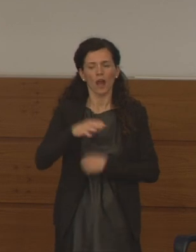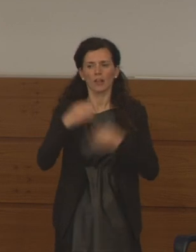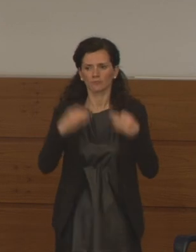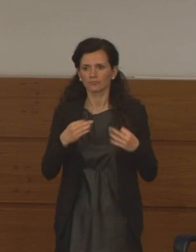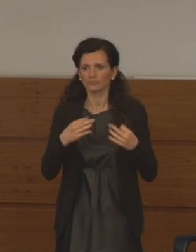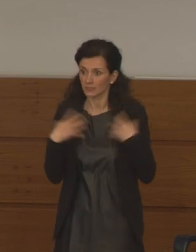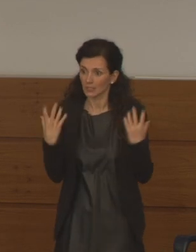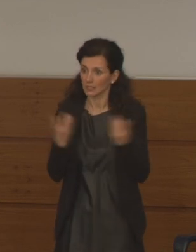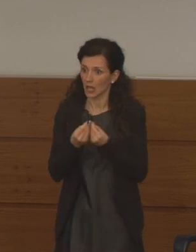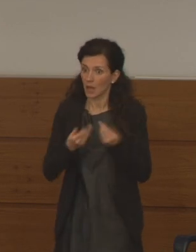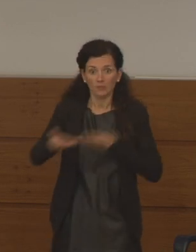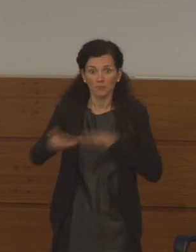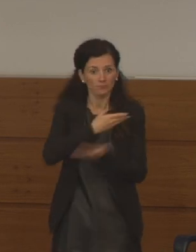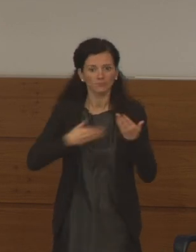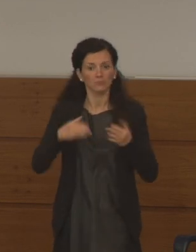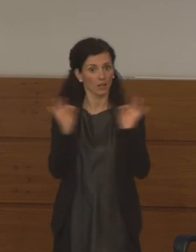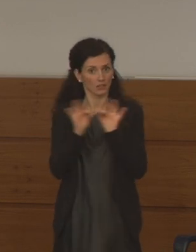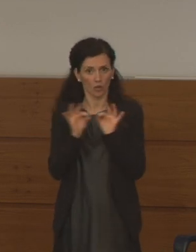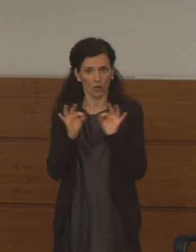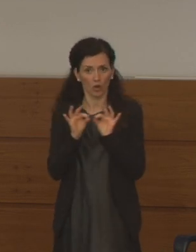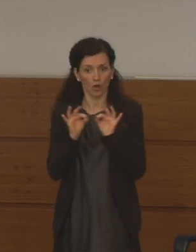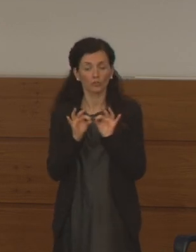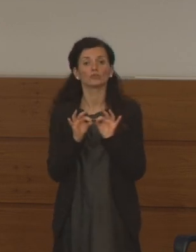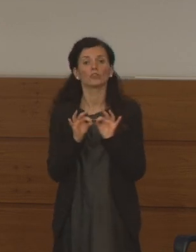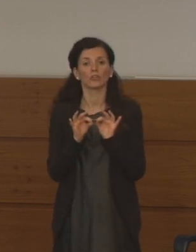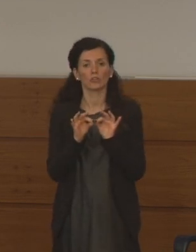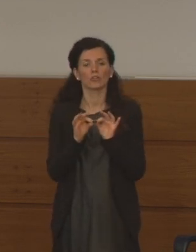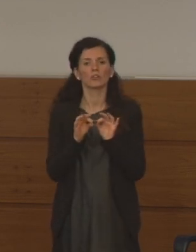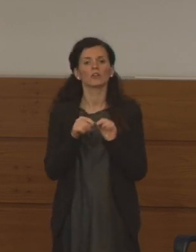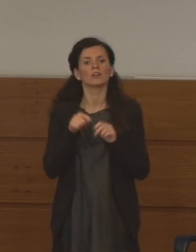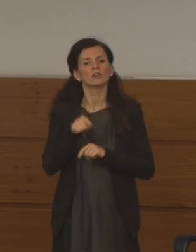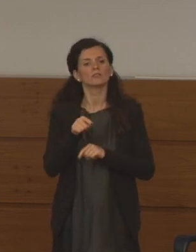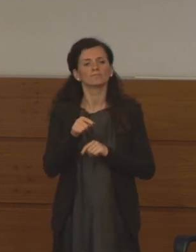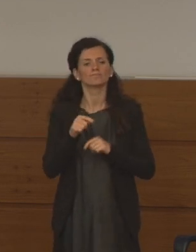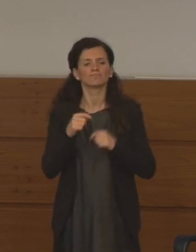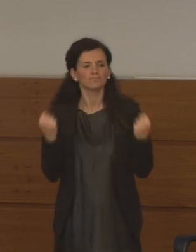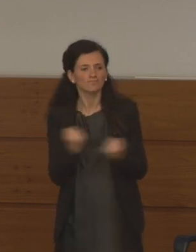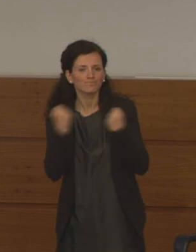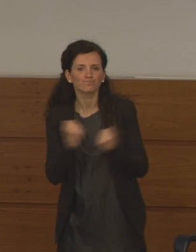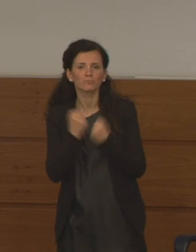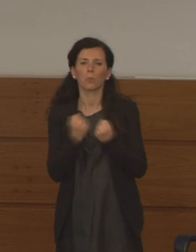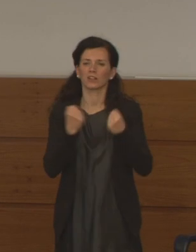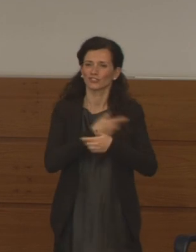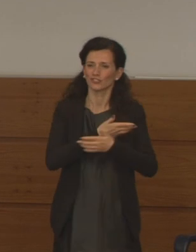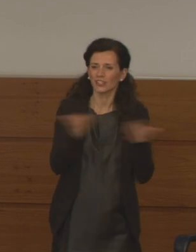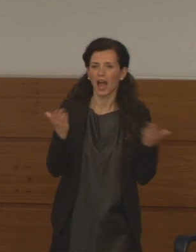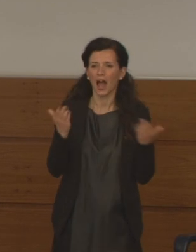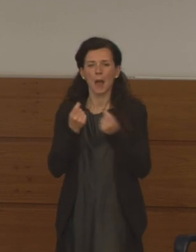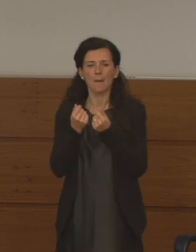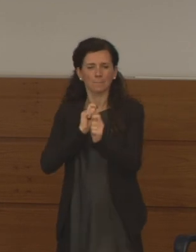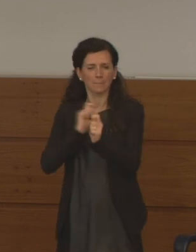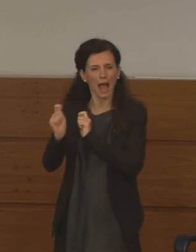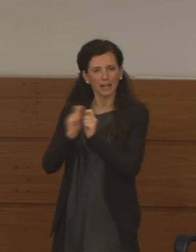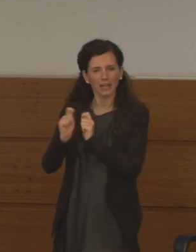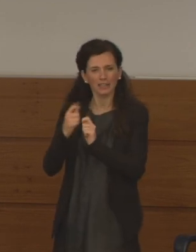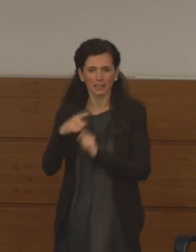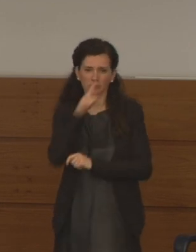riteniamo che operazioni pubblicitarie e di marketing come quelle fatte sull'abetone